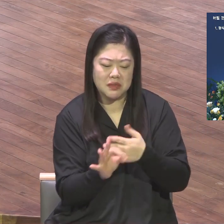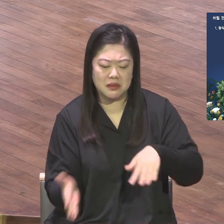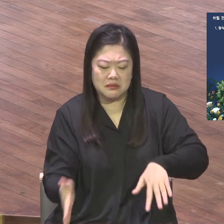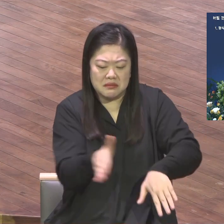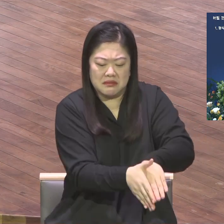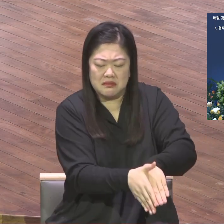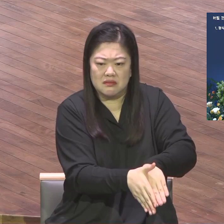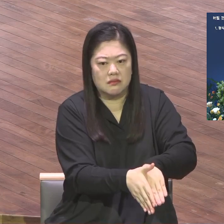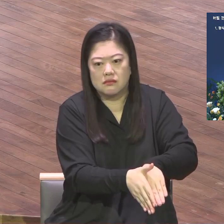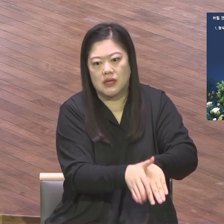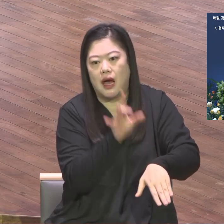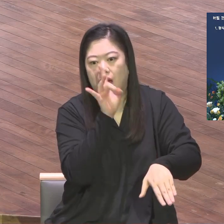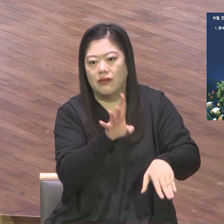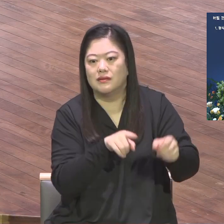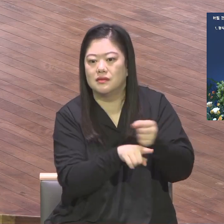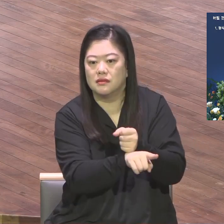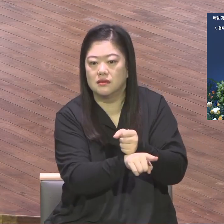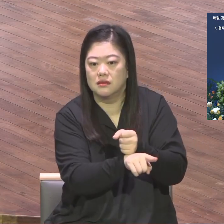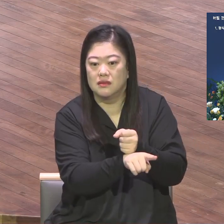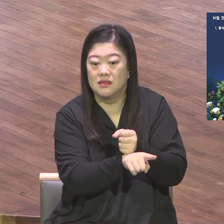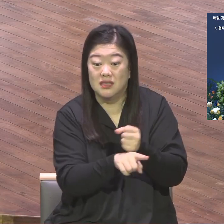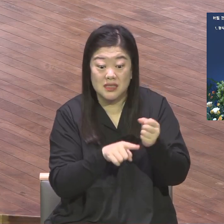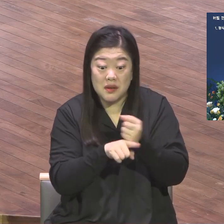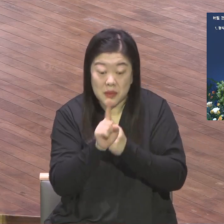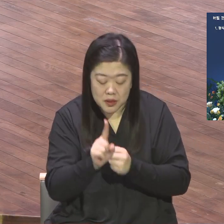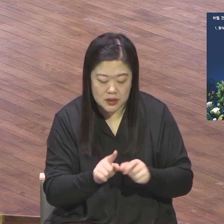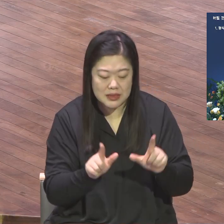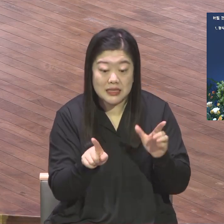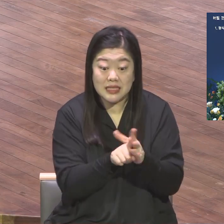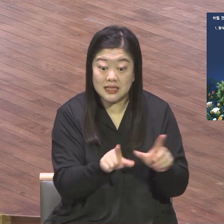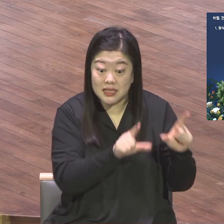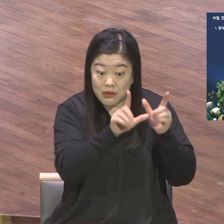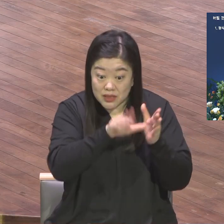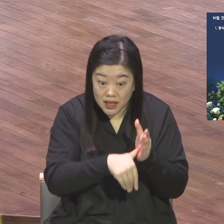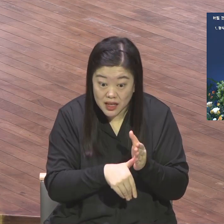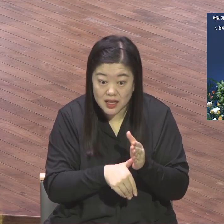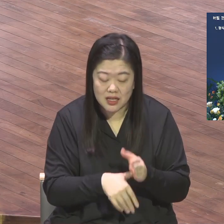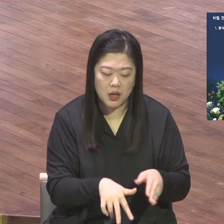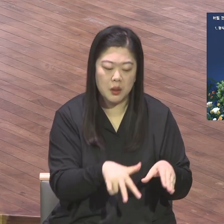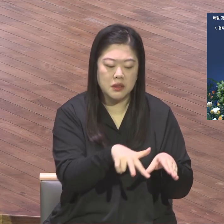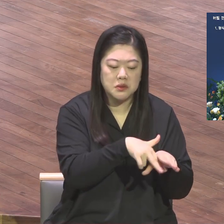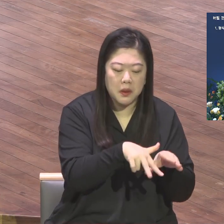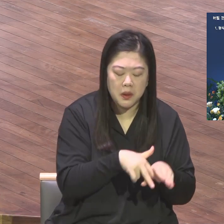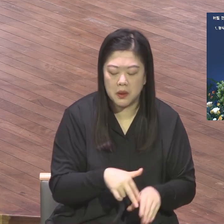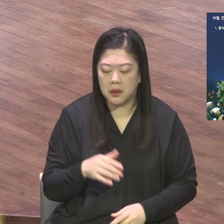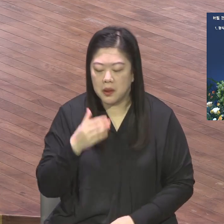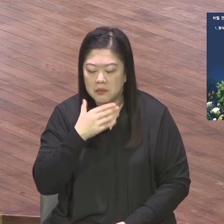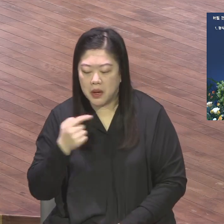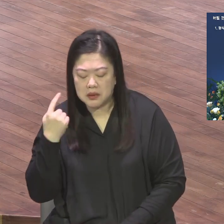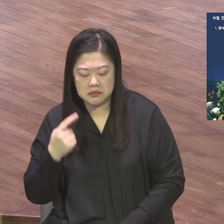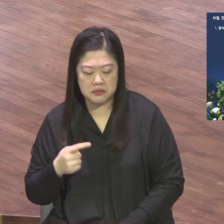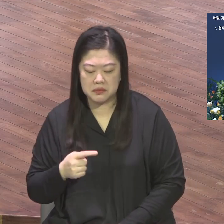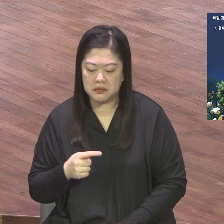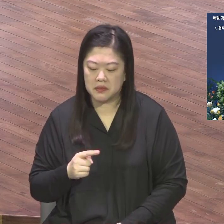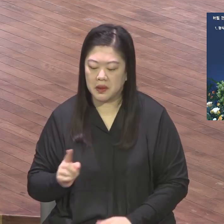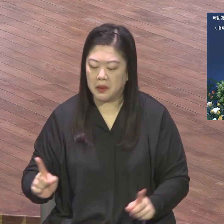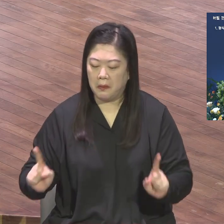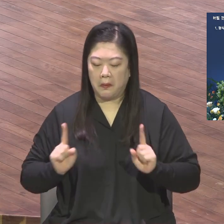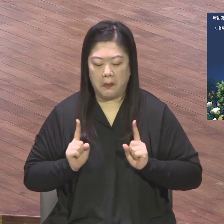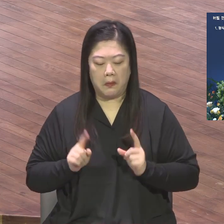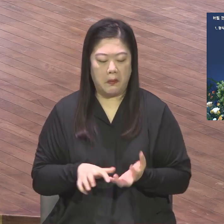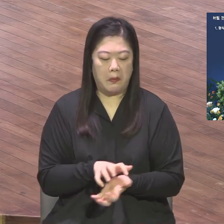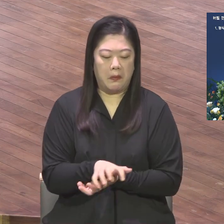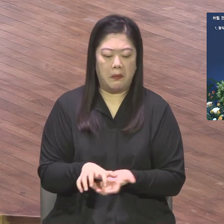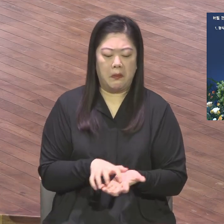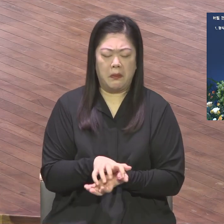말씀이에요. 적당히 하는 것이 아니다. 예수님께서는 죄의 흔옷, 율법의 흔옷, 이 적당히